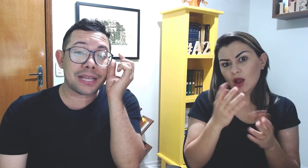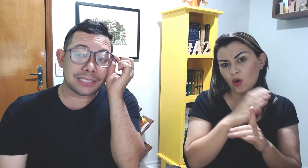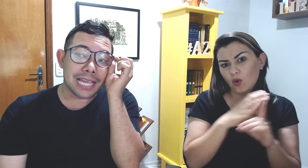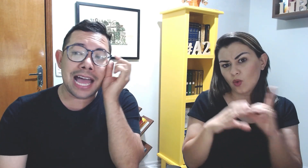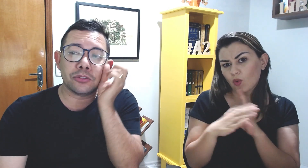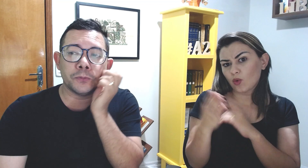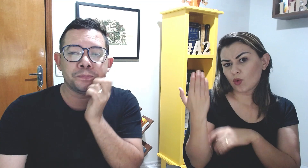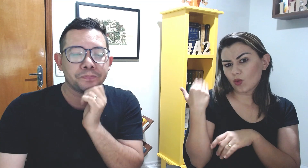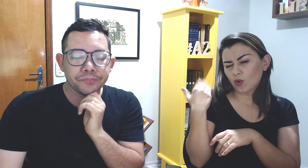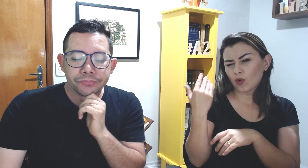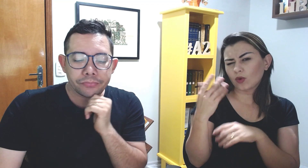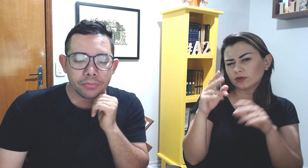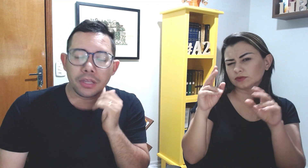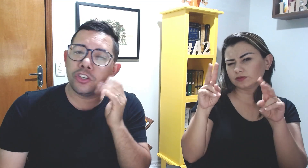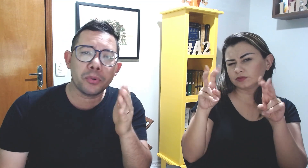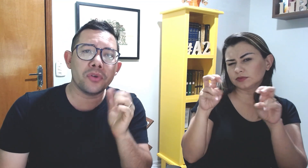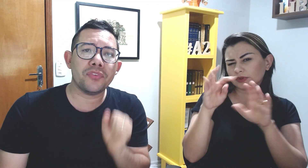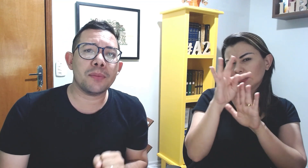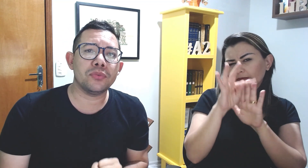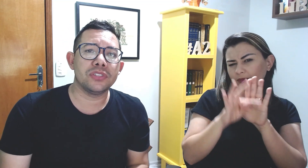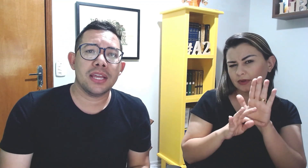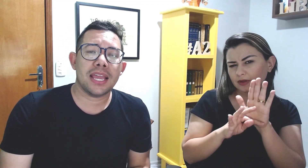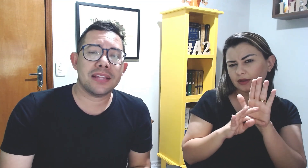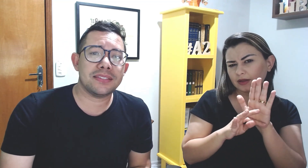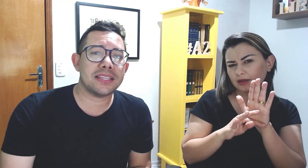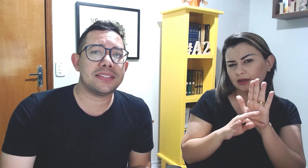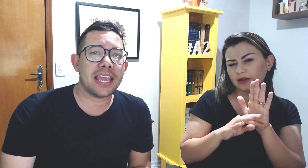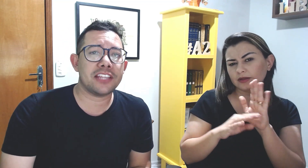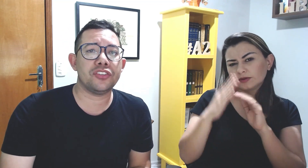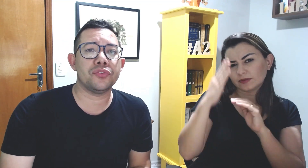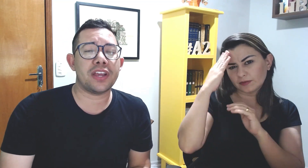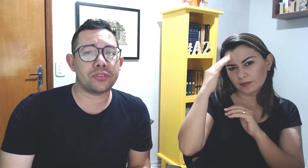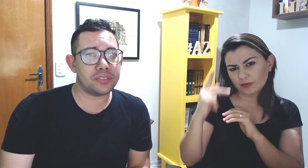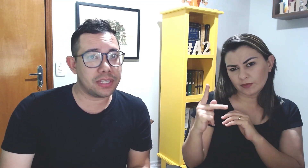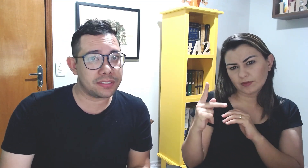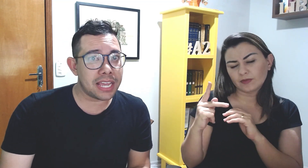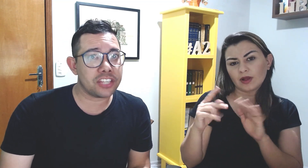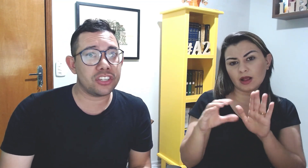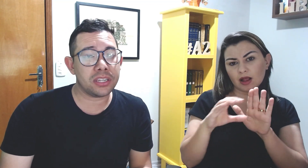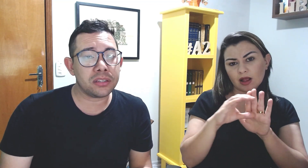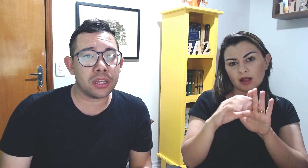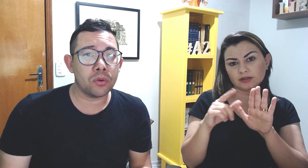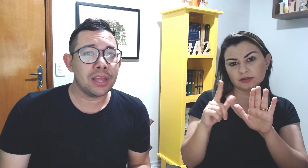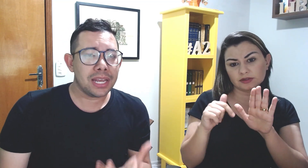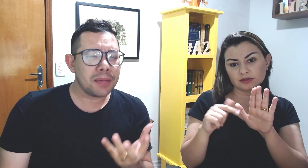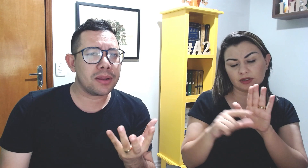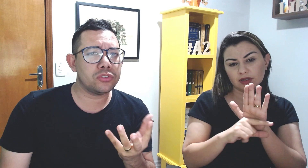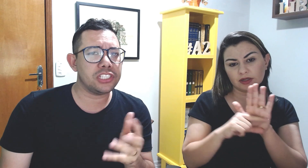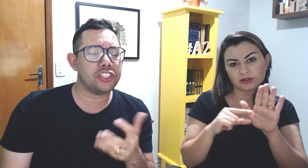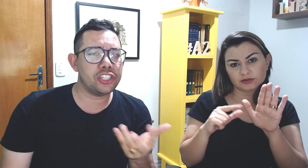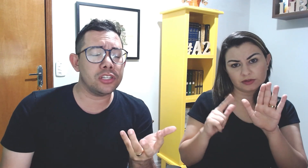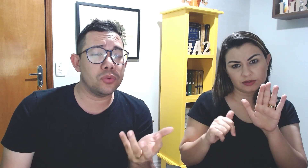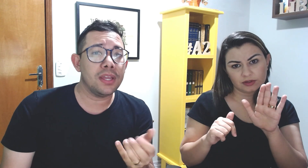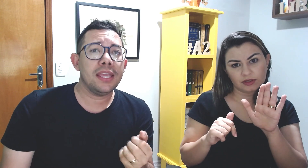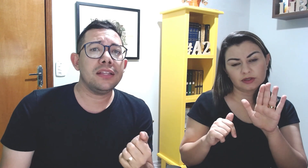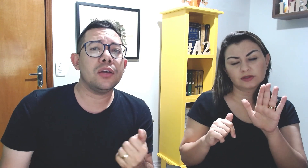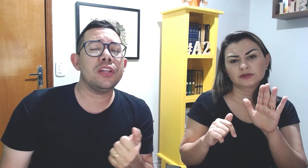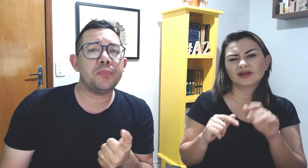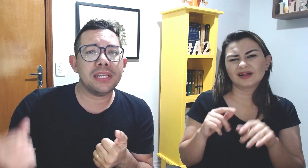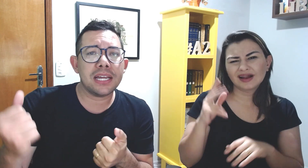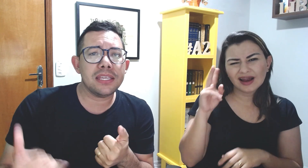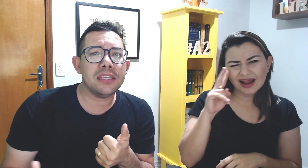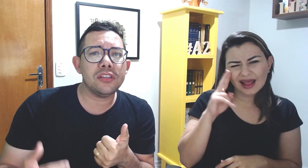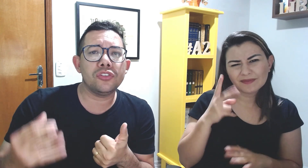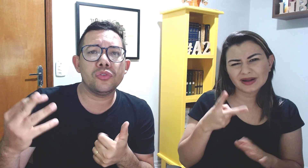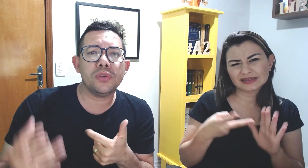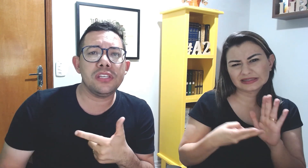culto passado, de Provérbios 17 e o verso 17? Então, lembra o sentido? Então ele